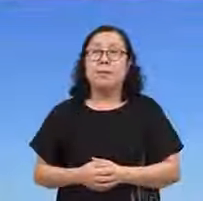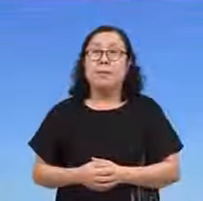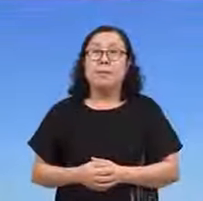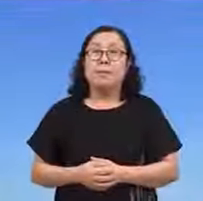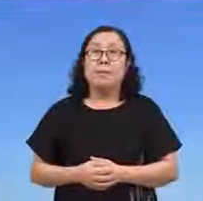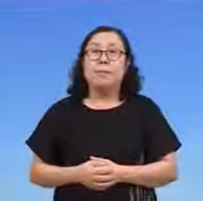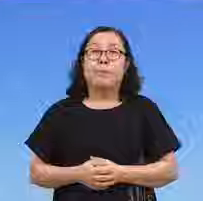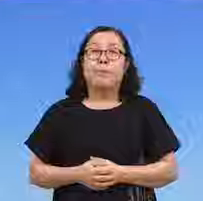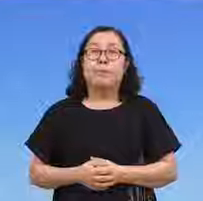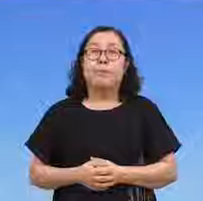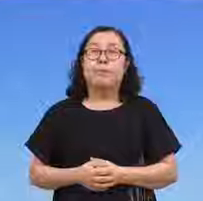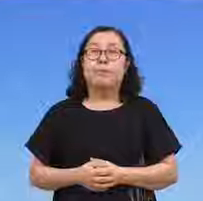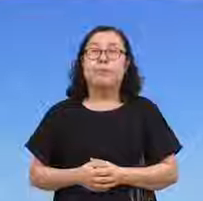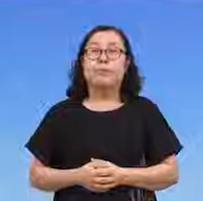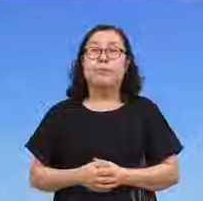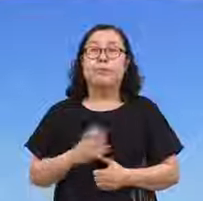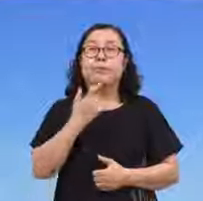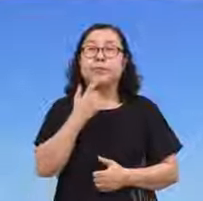그래서 여러분, 야곱이